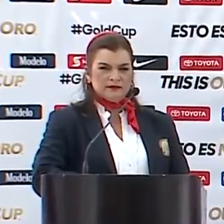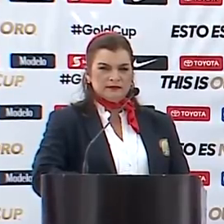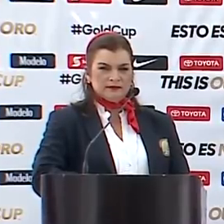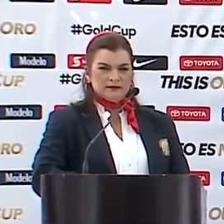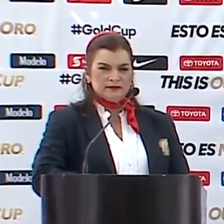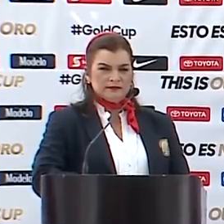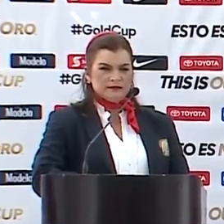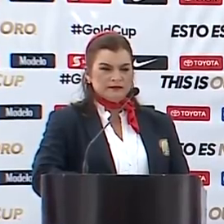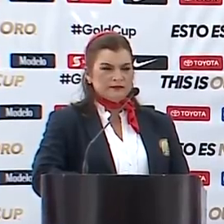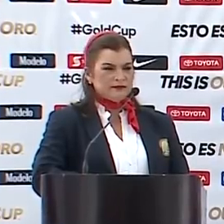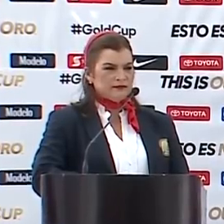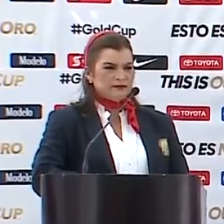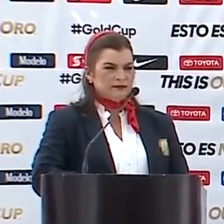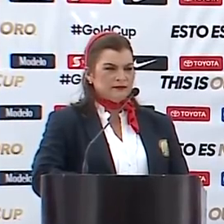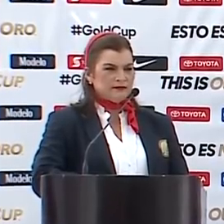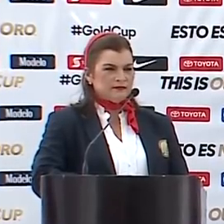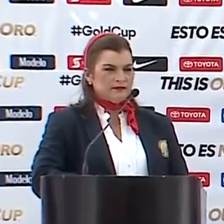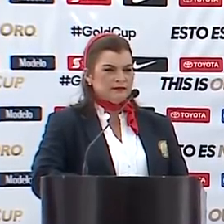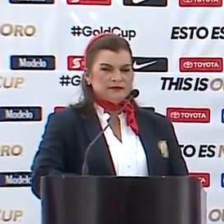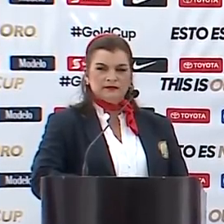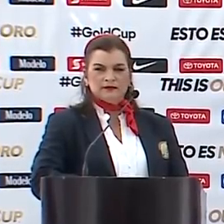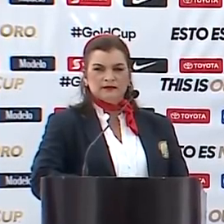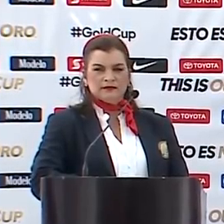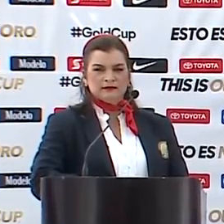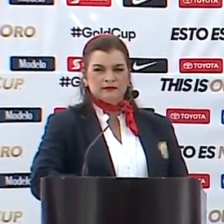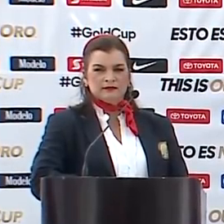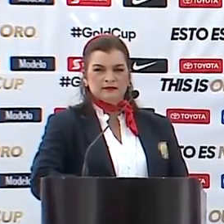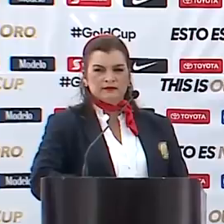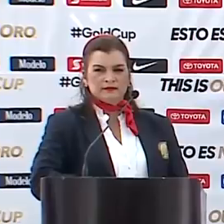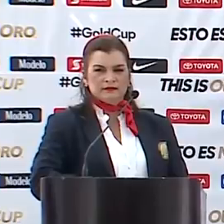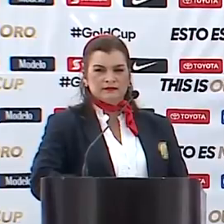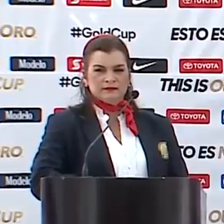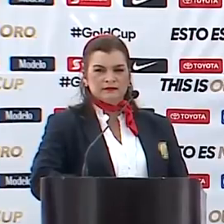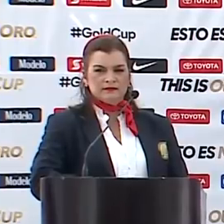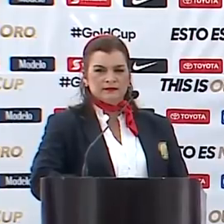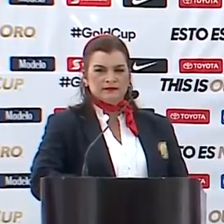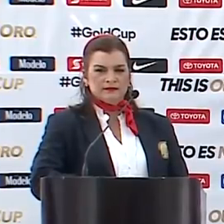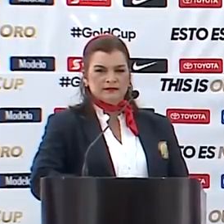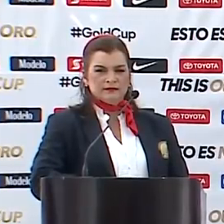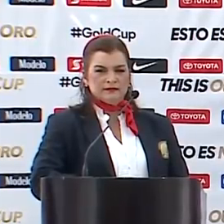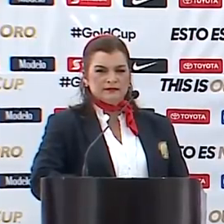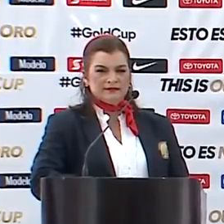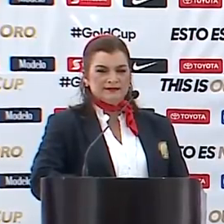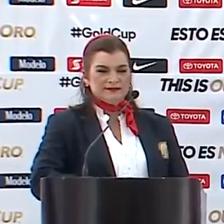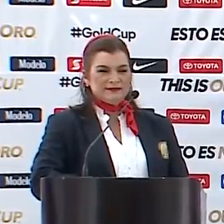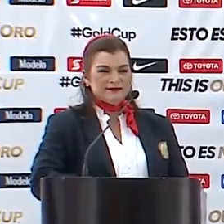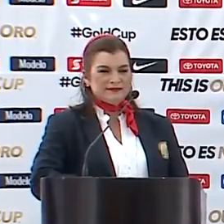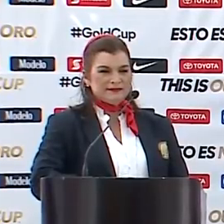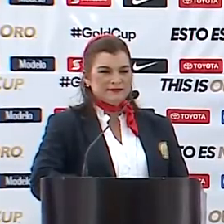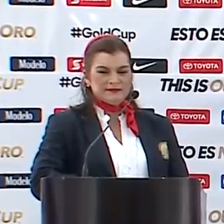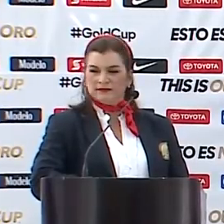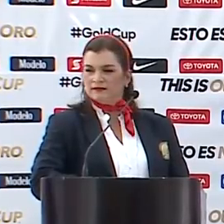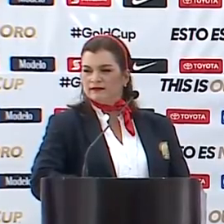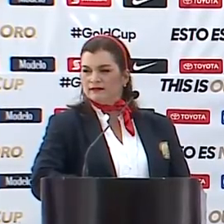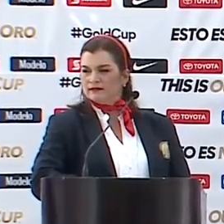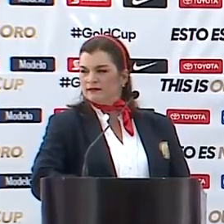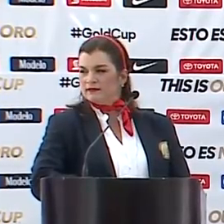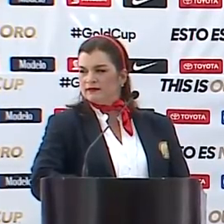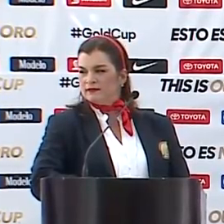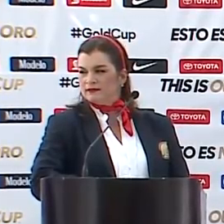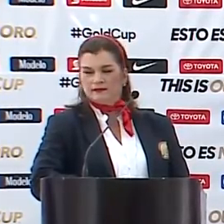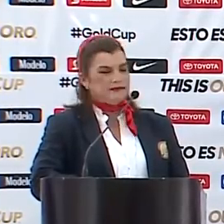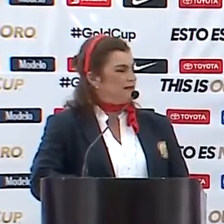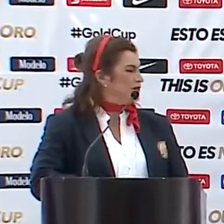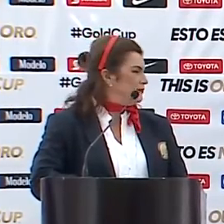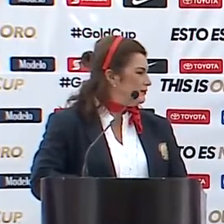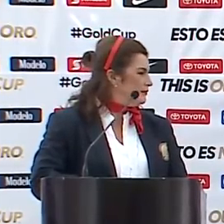equipos que serán los que vengan aquí a jugar esa primera jornada el 16 de junio, por lo cual para el día 8 de abril se sabrá